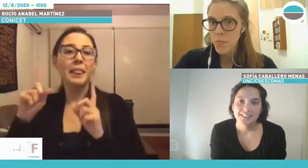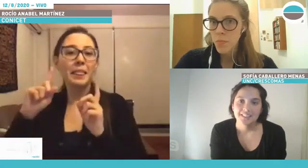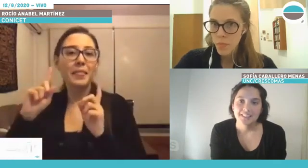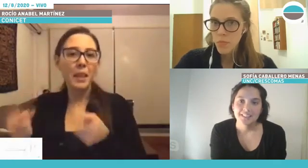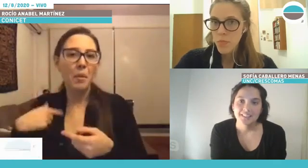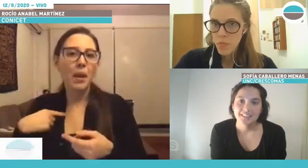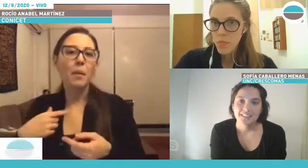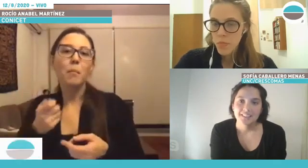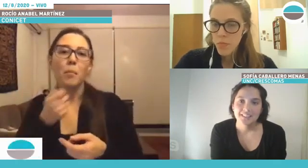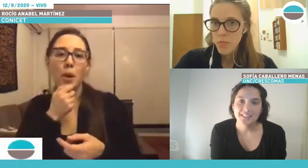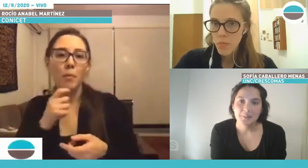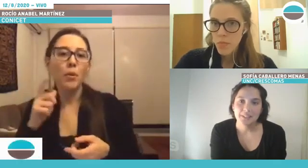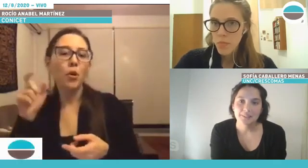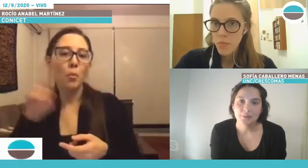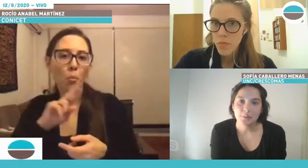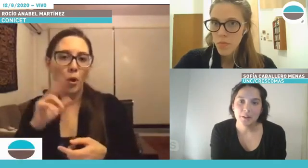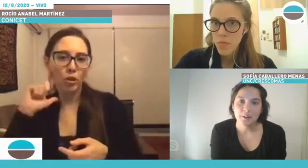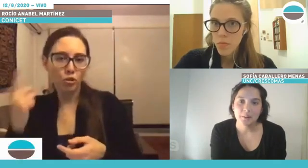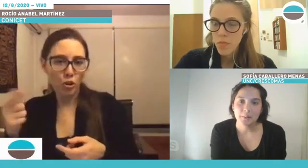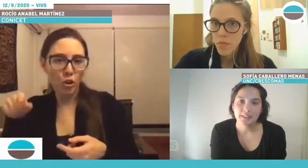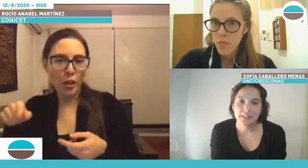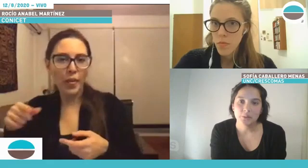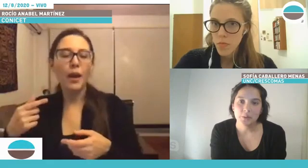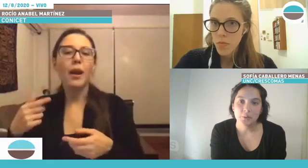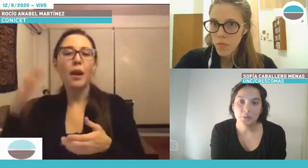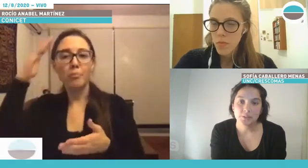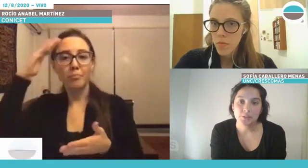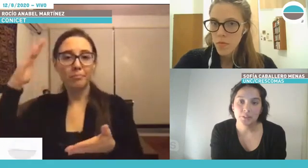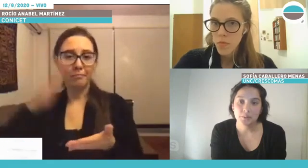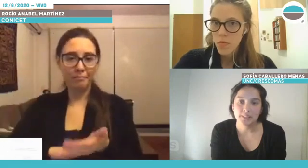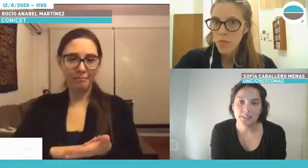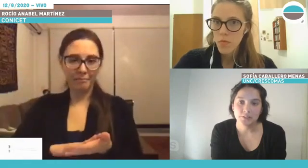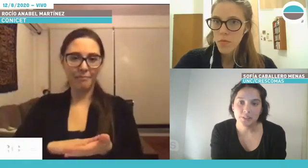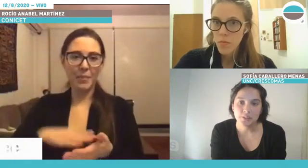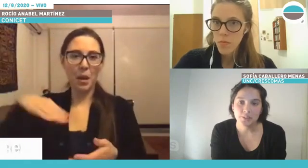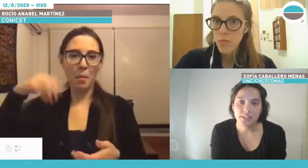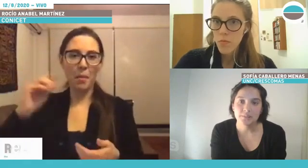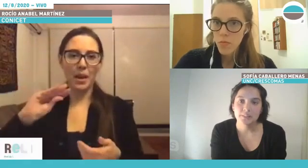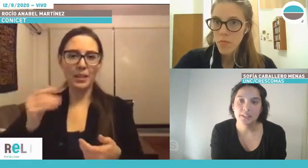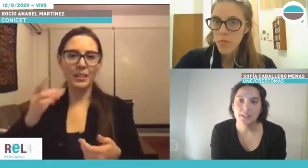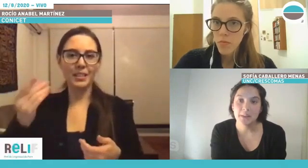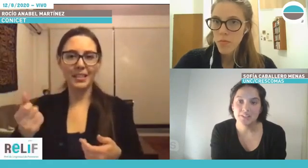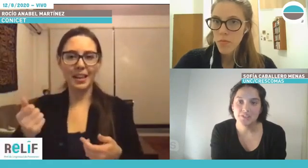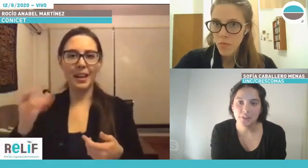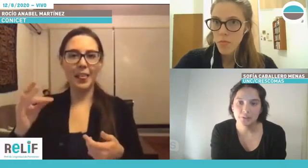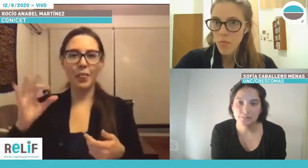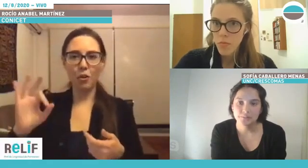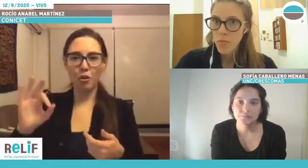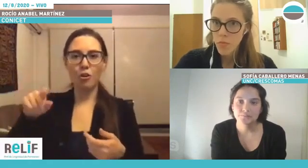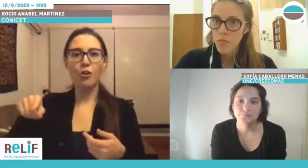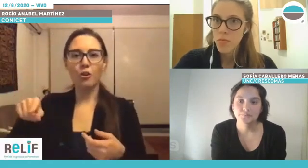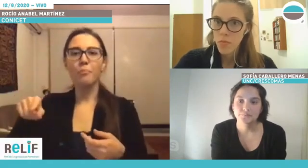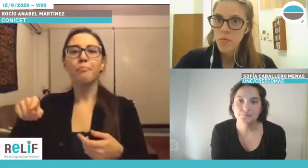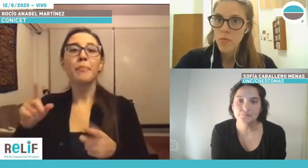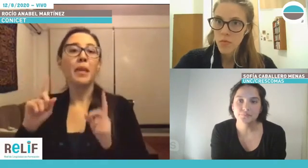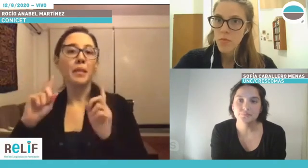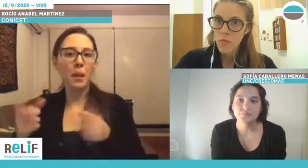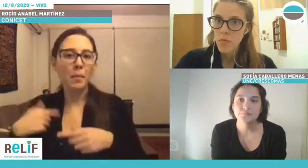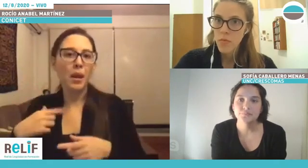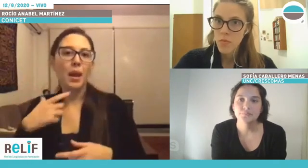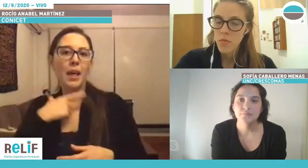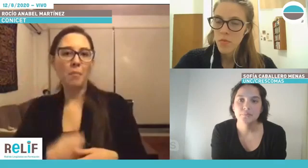sí. También formaba parte una mujer sorda, una asesora sorda, Machado,